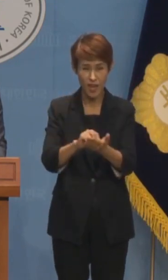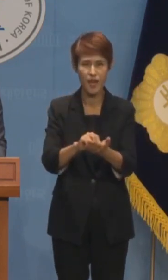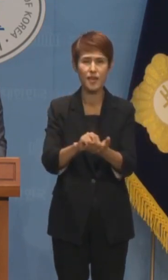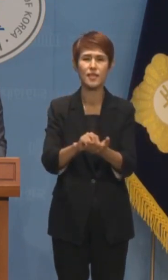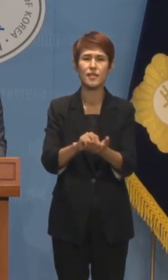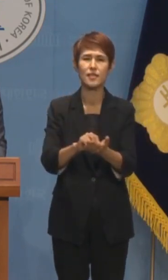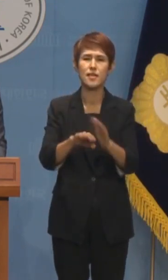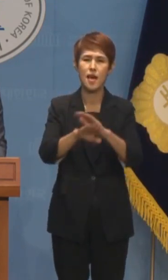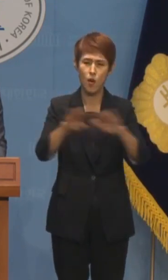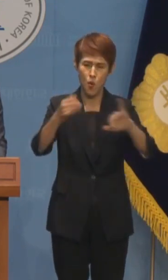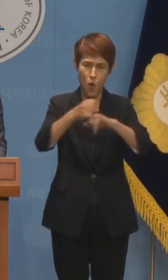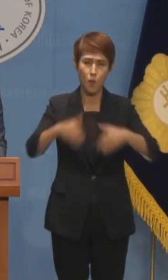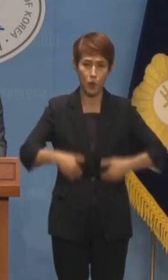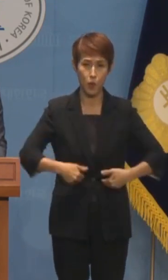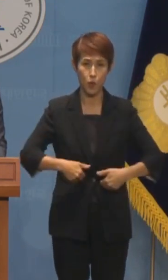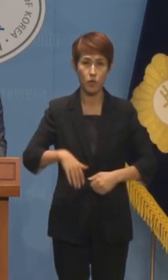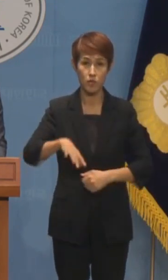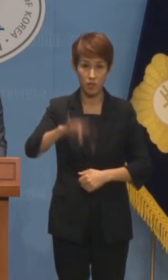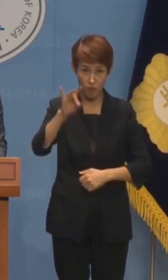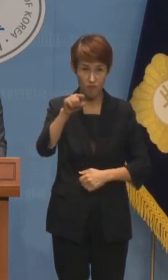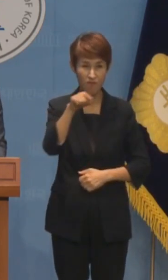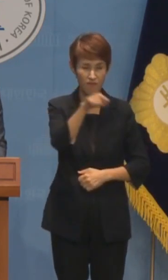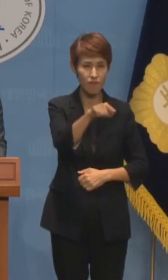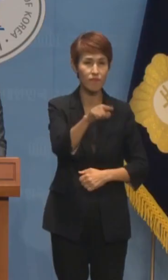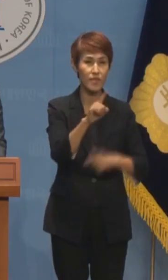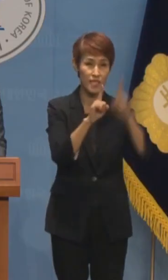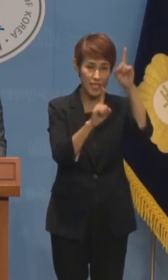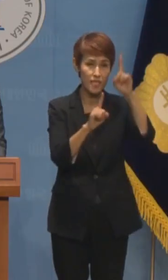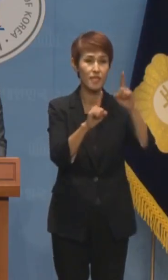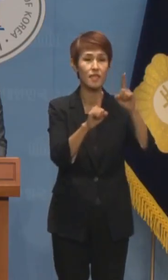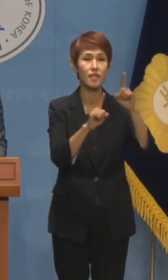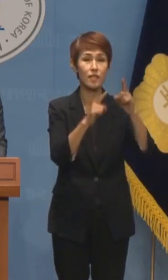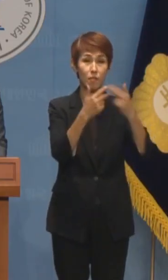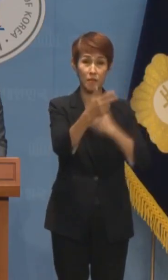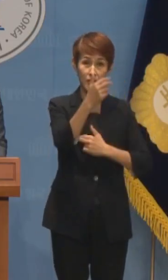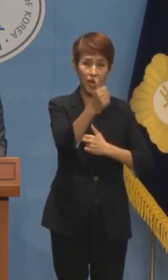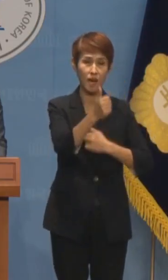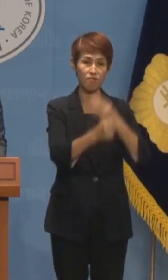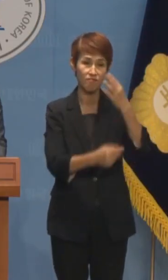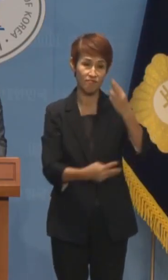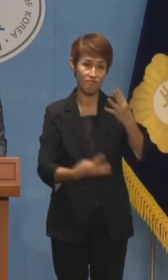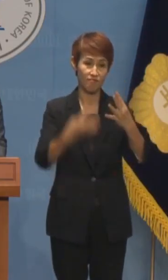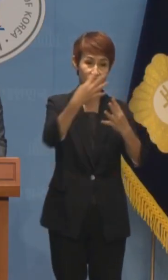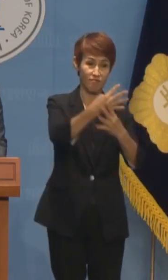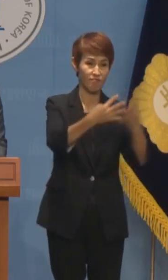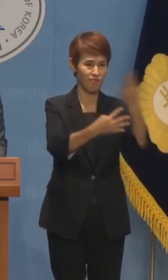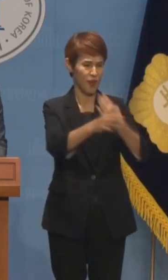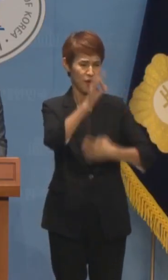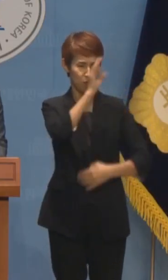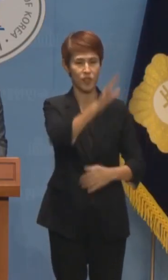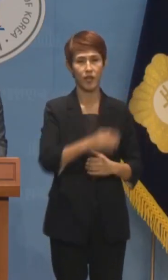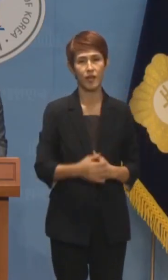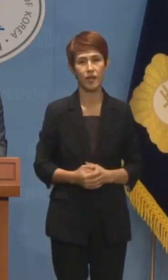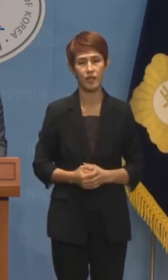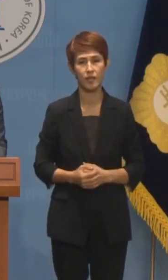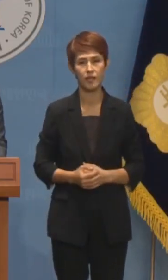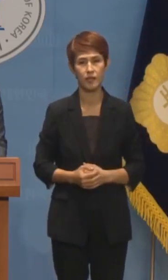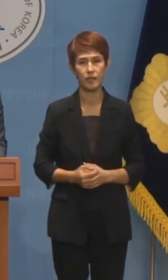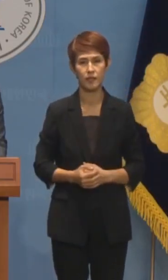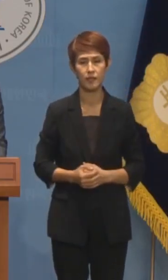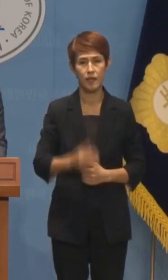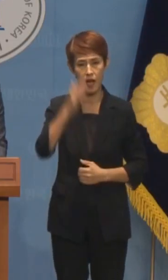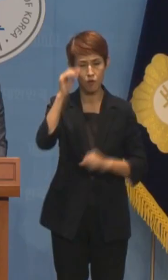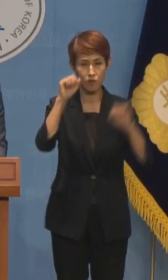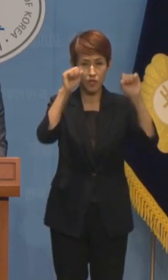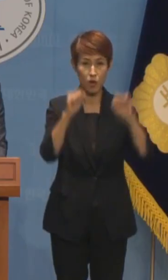시작은 이기흥 회장의 3선 연임 불가에 있습니다. 이기흥 회장은 자신의 영달 도구로